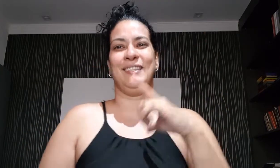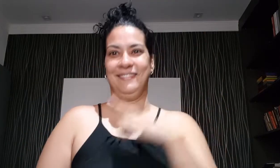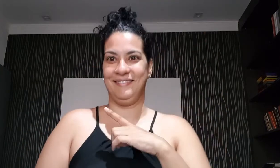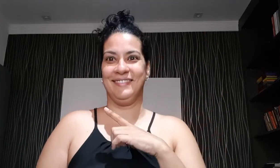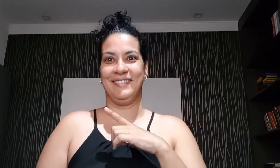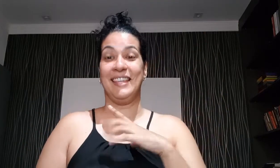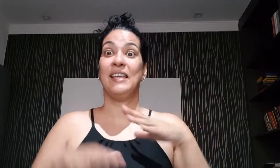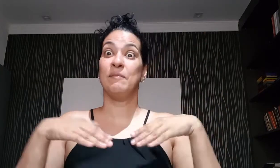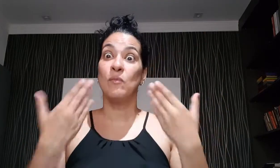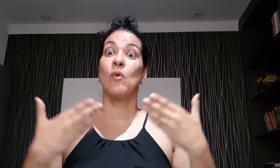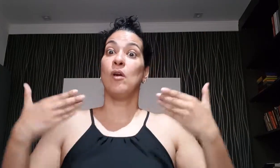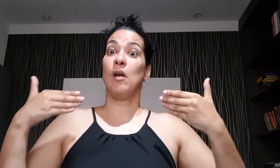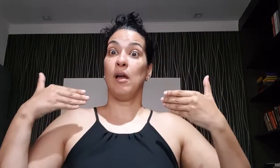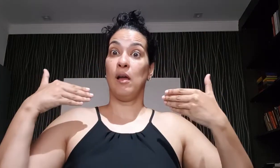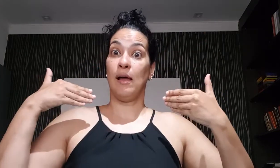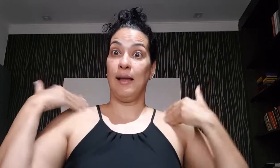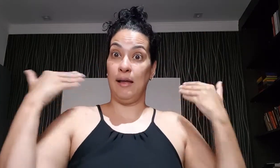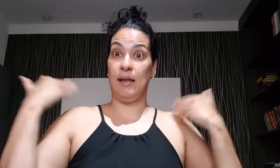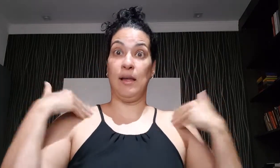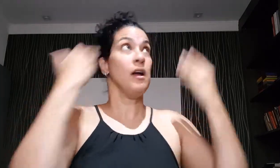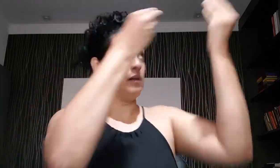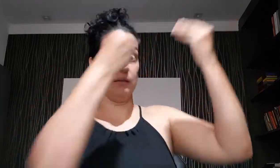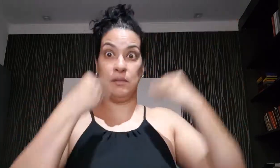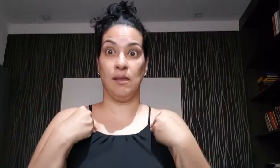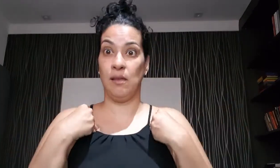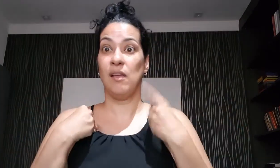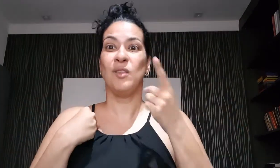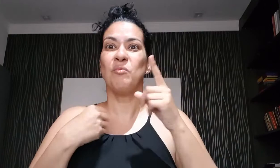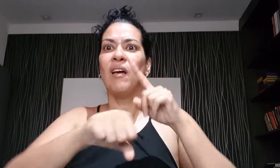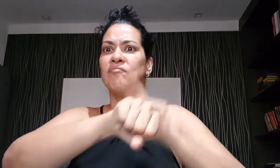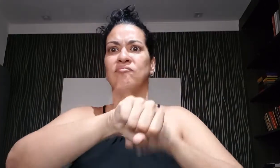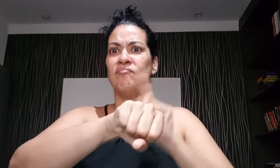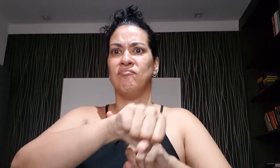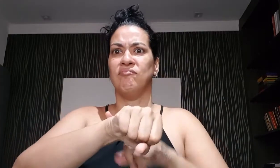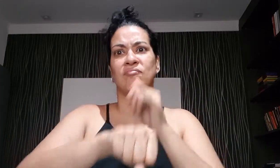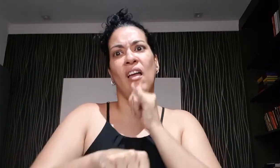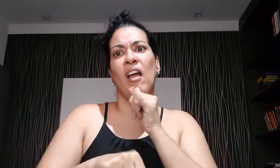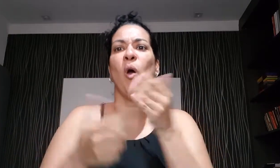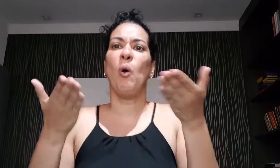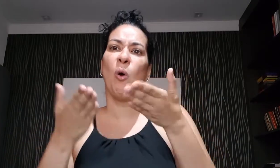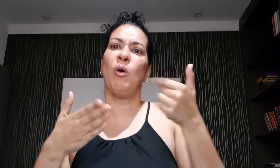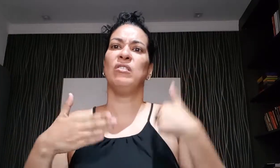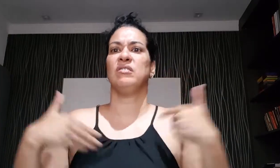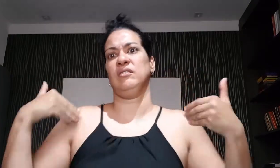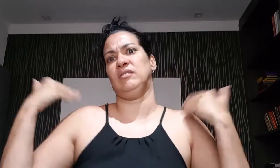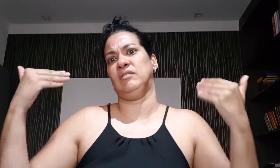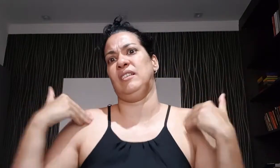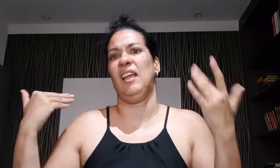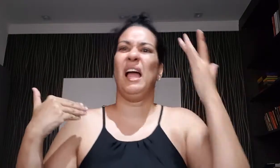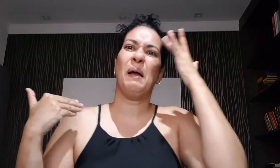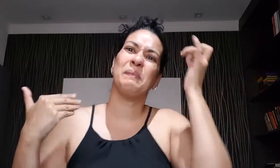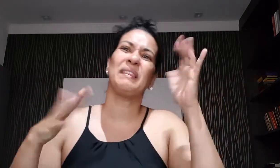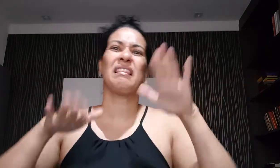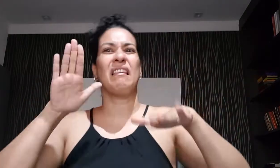um tempo, em um momento, em um bem, em algo parecido. Não. A alegria dele está no Senhor. Ele